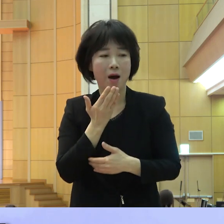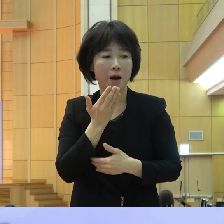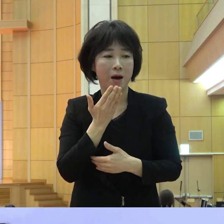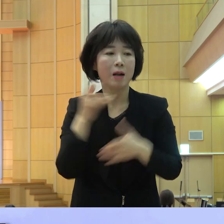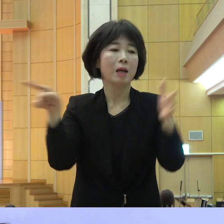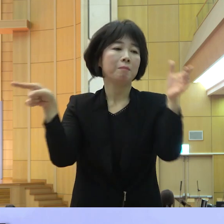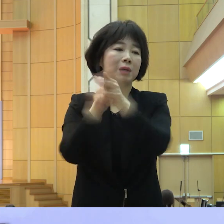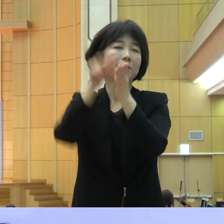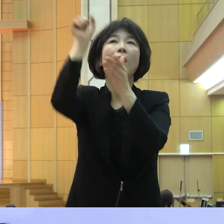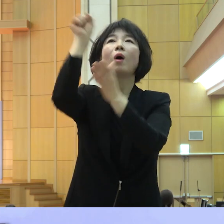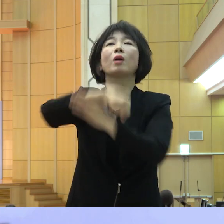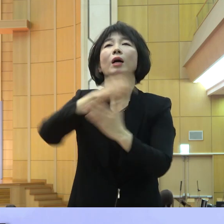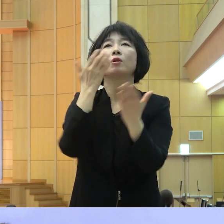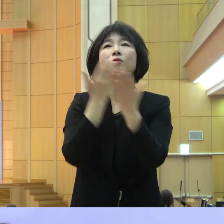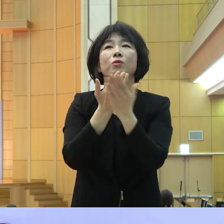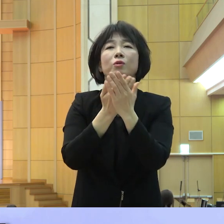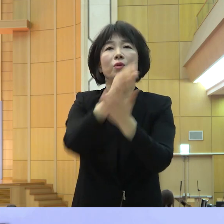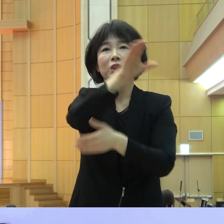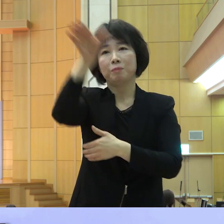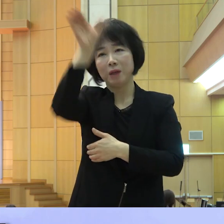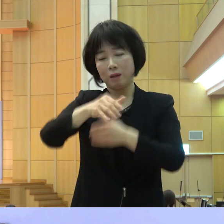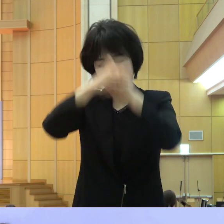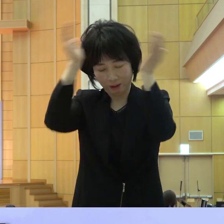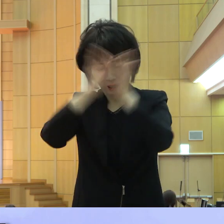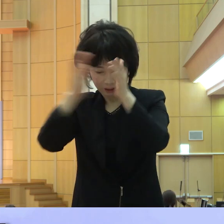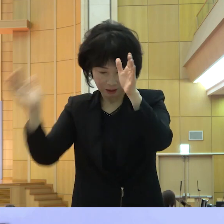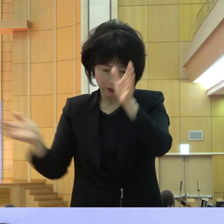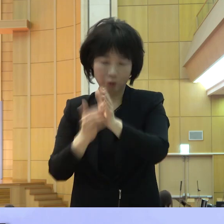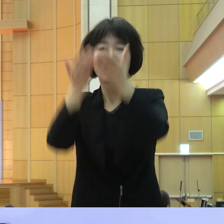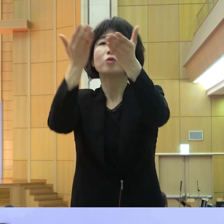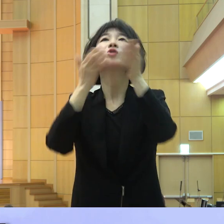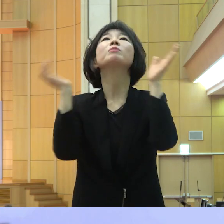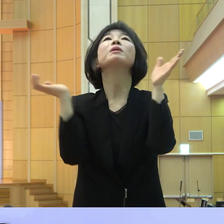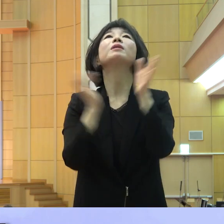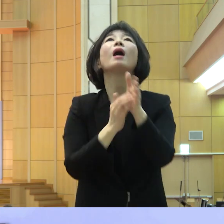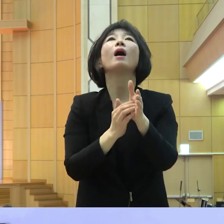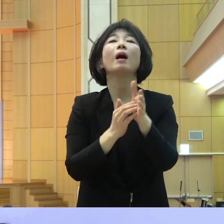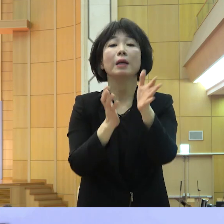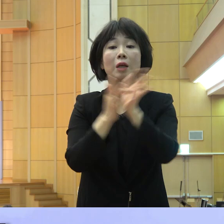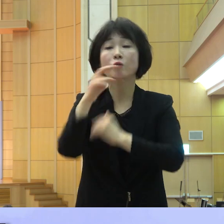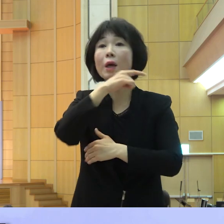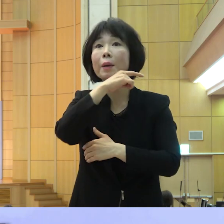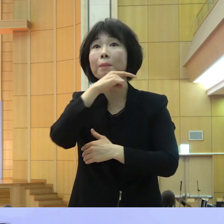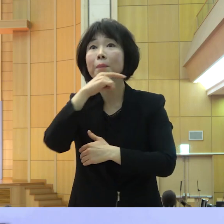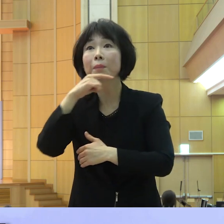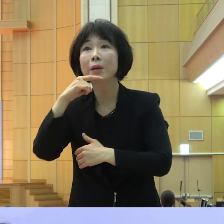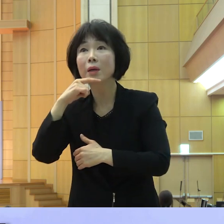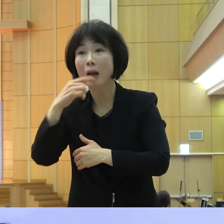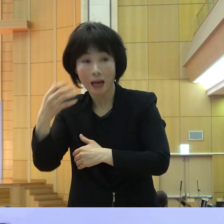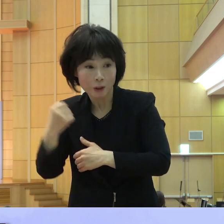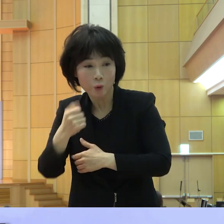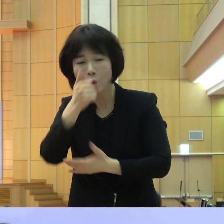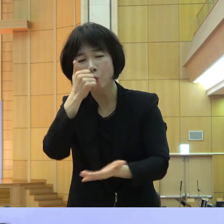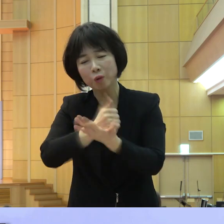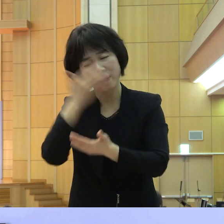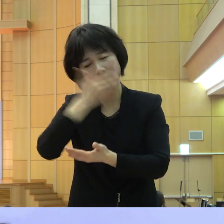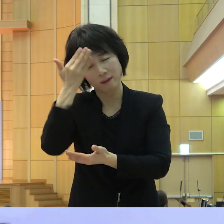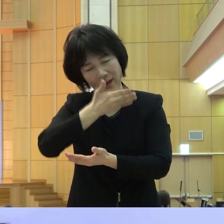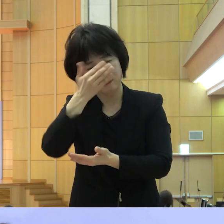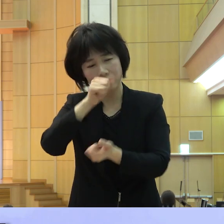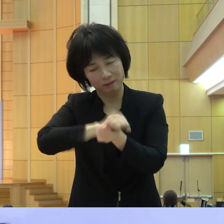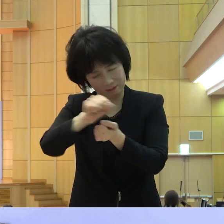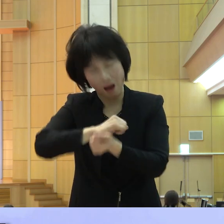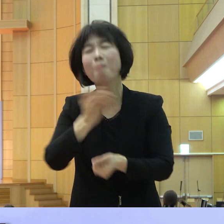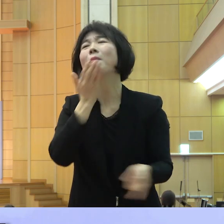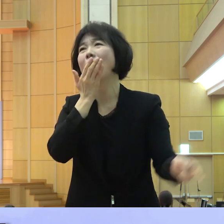되어지기를 원합니다. 십자가에서 우리 주님이 다 이루셨습니다. 이제부터는 우리가 믿는다고 막연하게 믿는 것이 아니라 예수님을 믿는